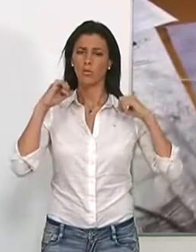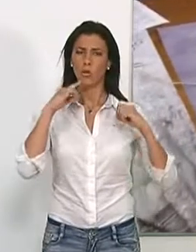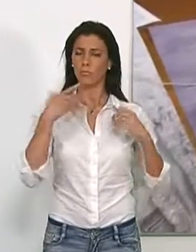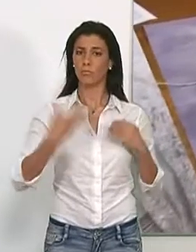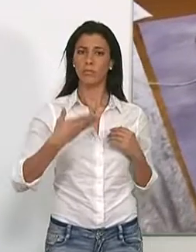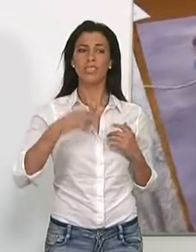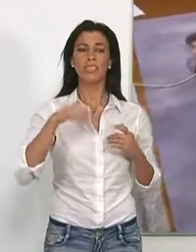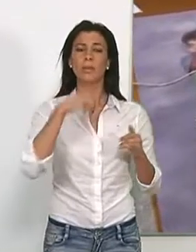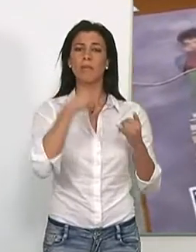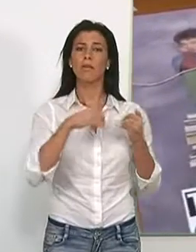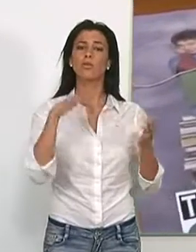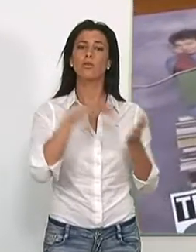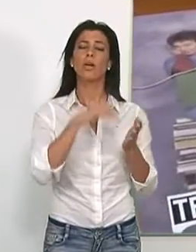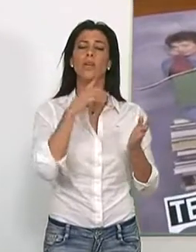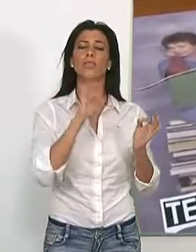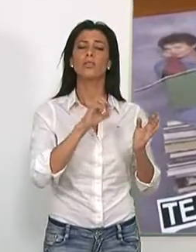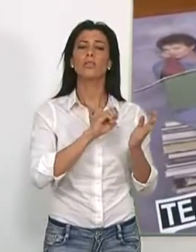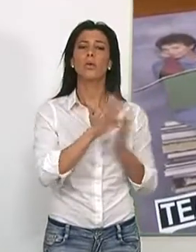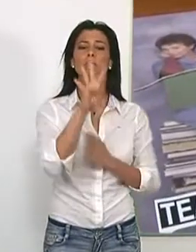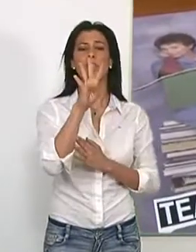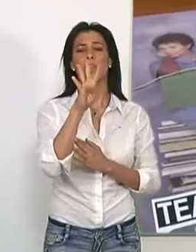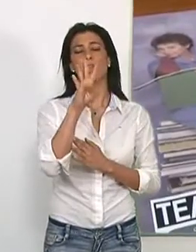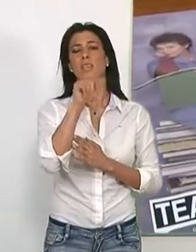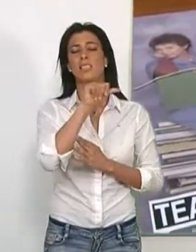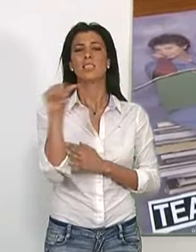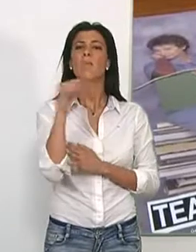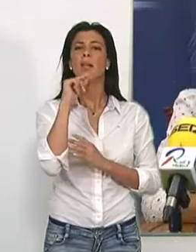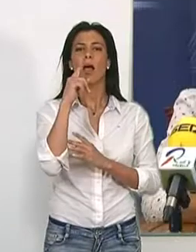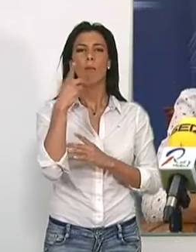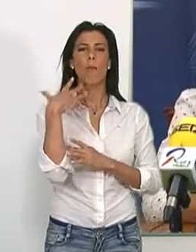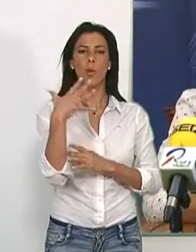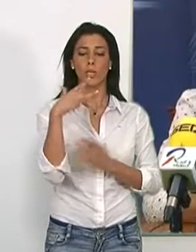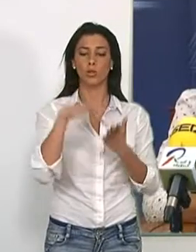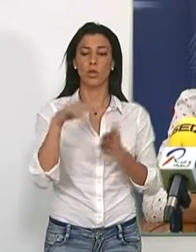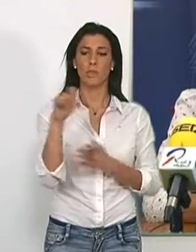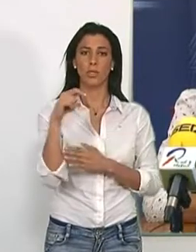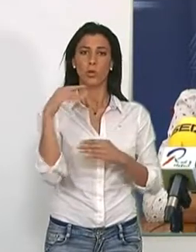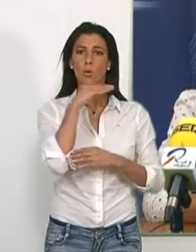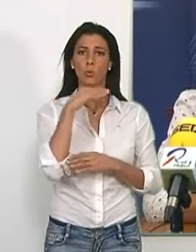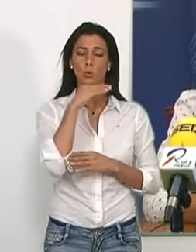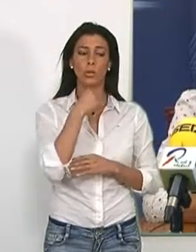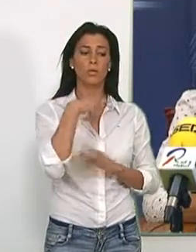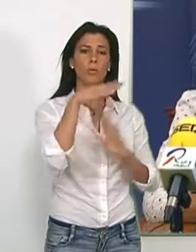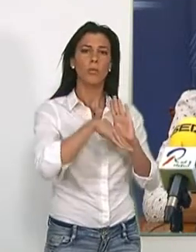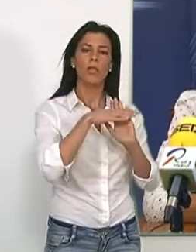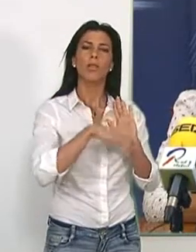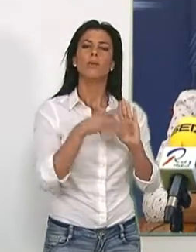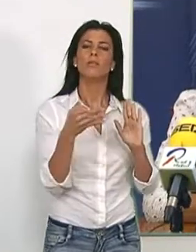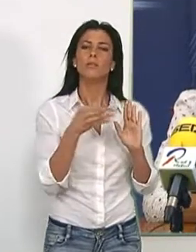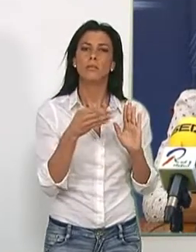la celebración de la décimo cuarta semana de teatro popular para octubre en la aprobación se tiene previsto